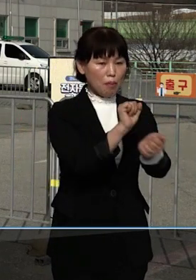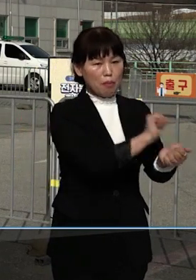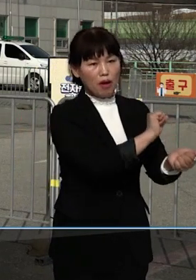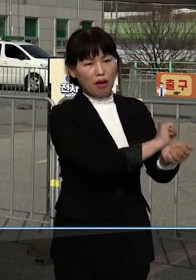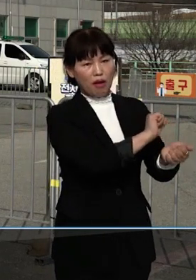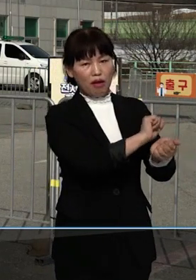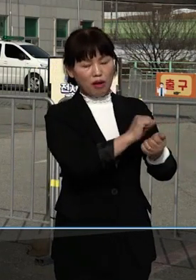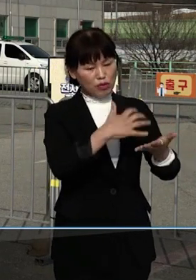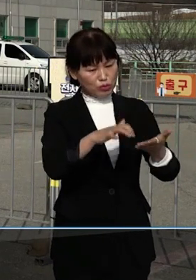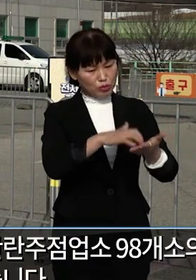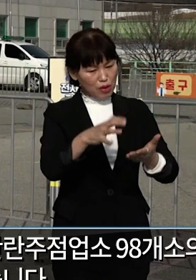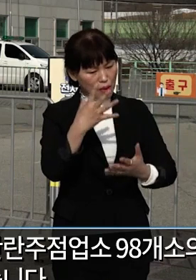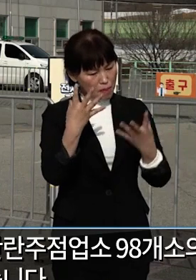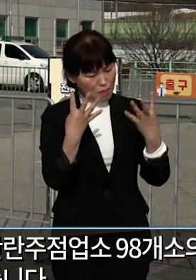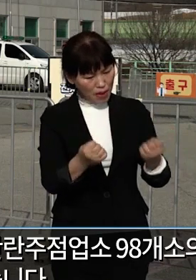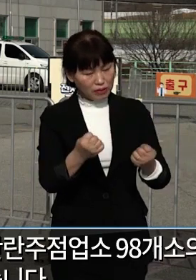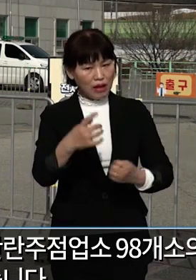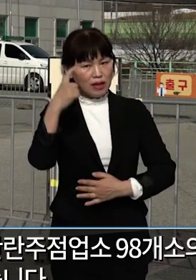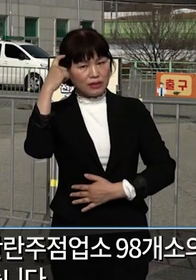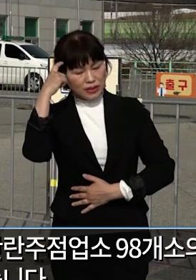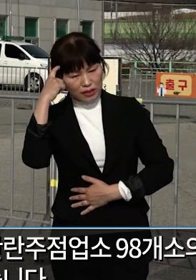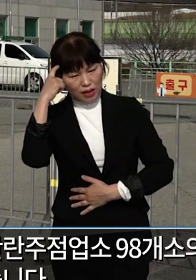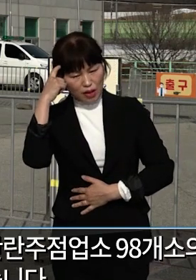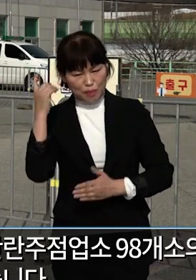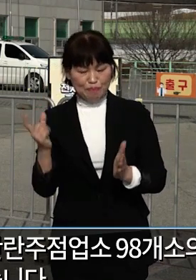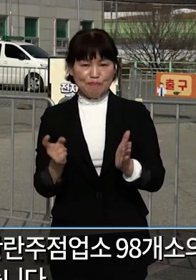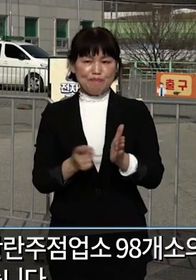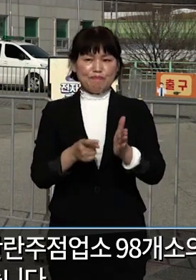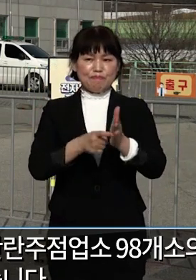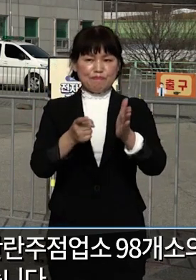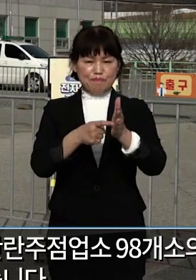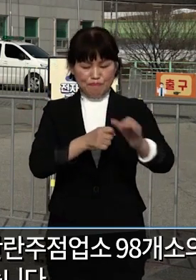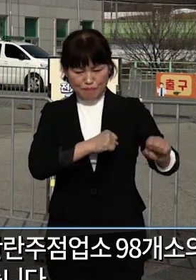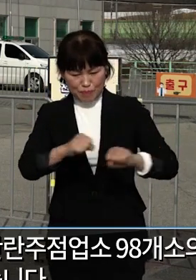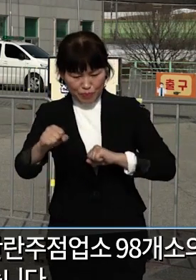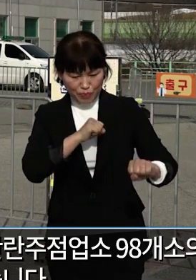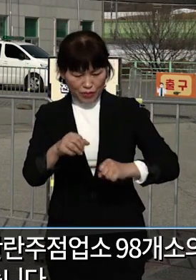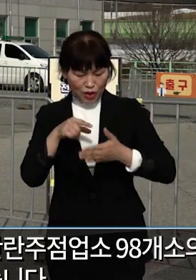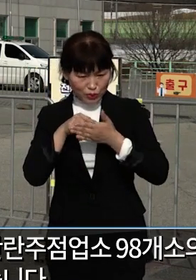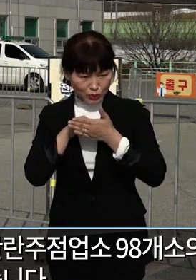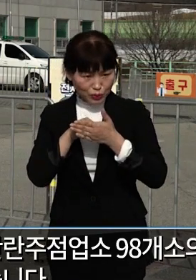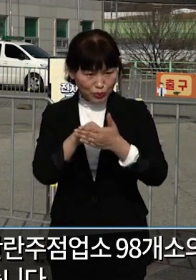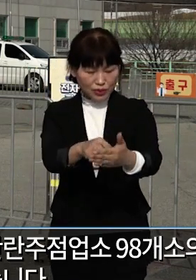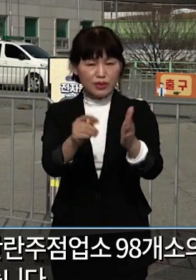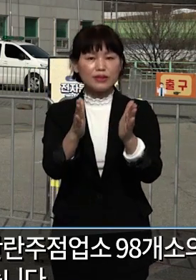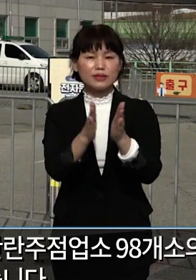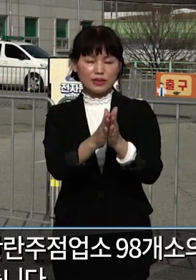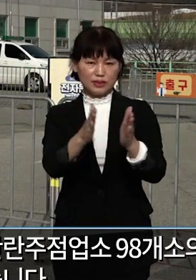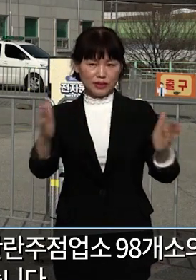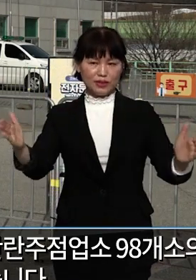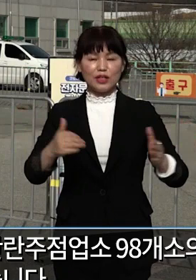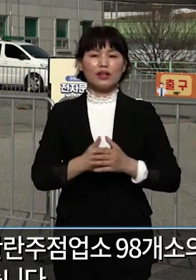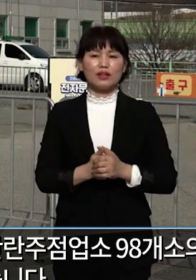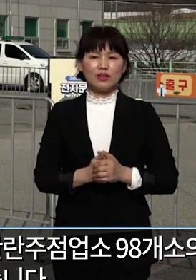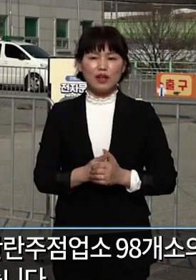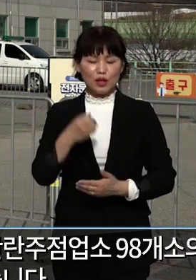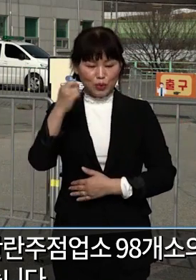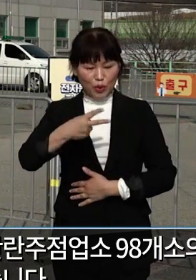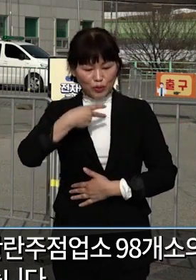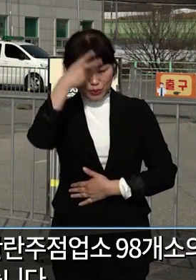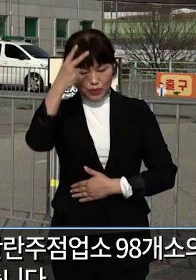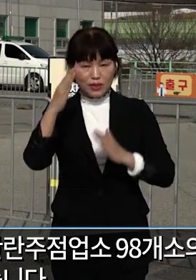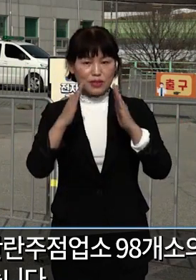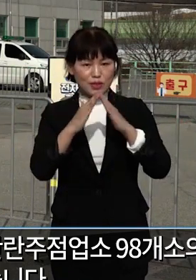것으로 판단되어 당일 긴급하게 양평군 유흥업지구를 통해 관내